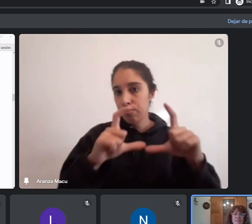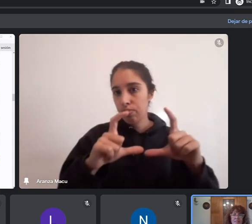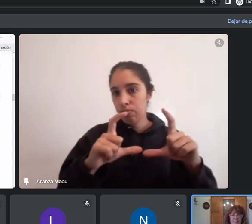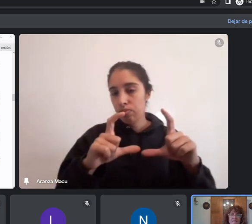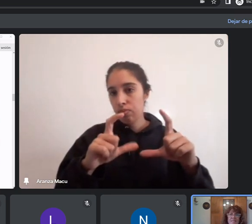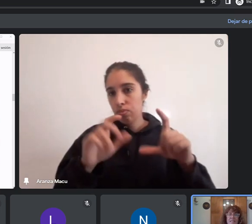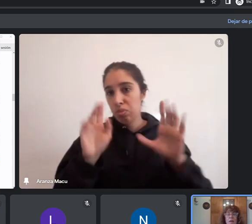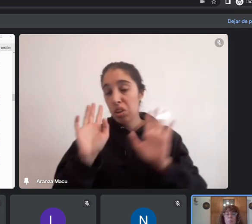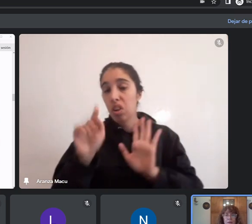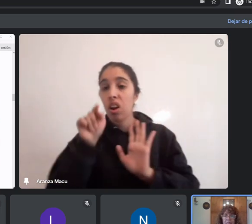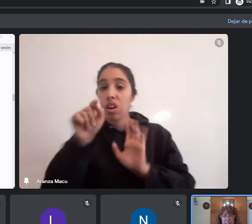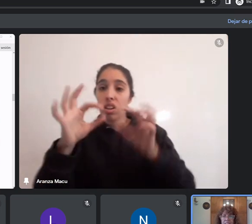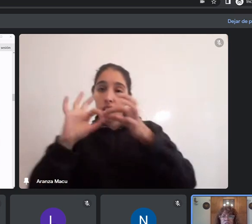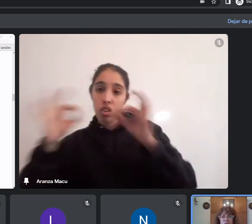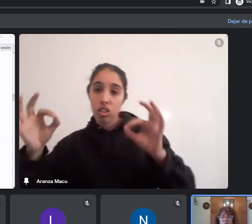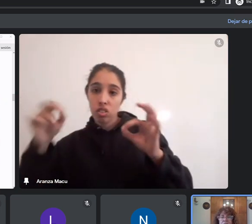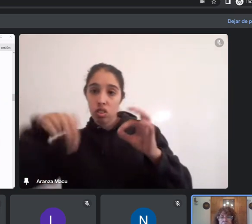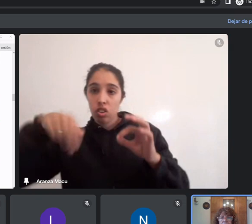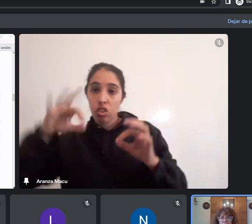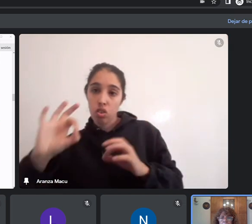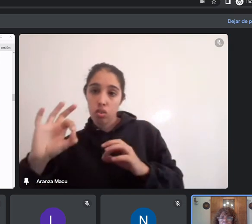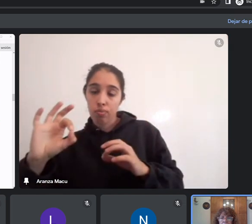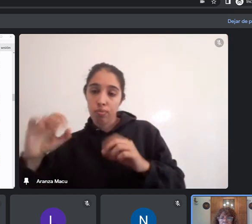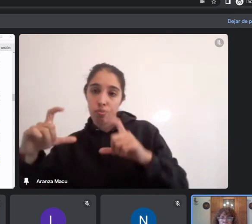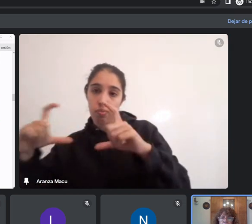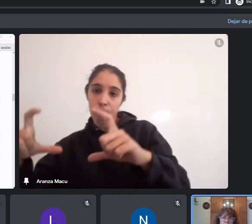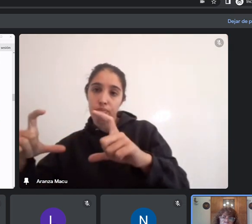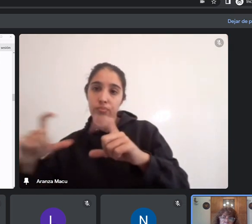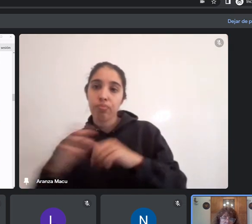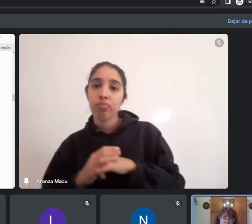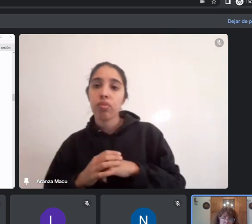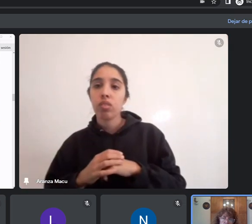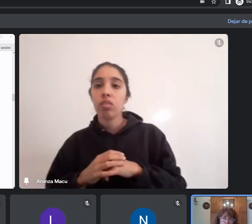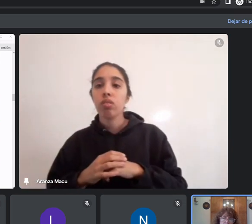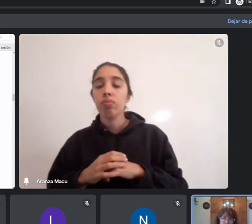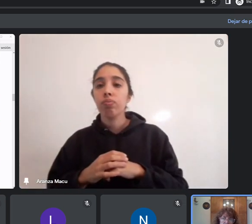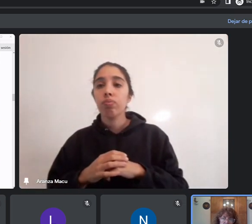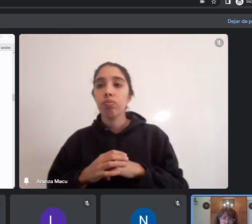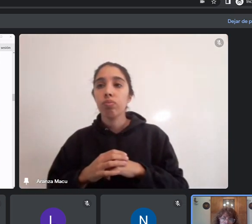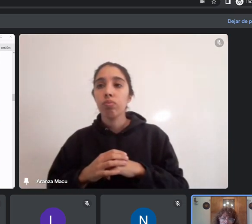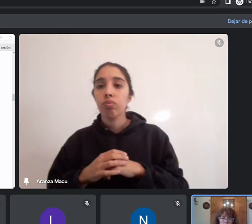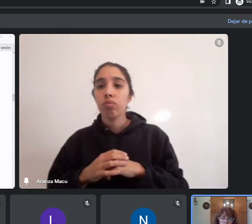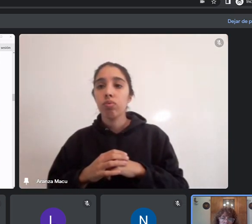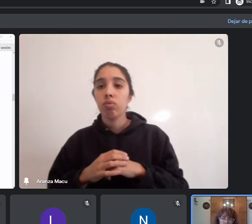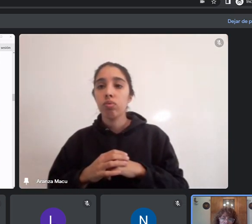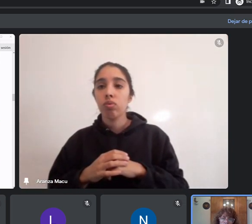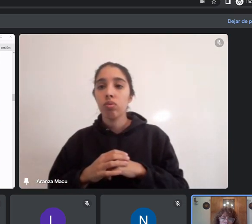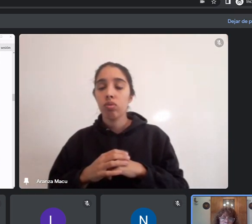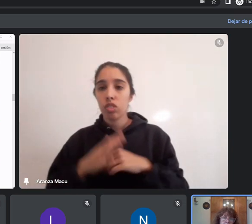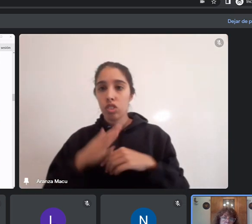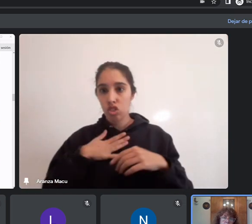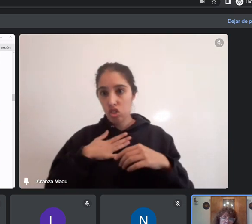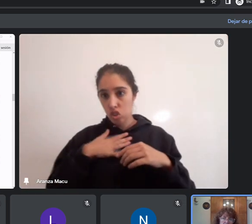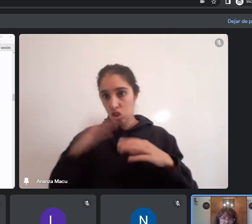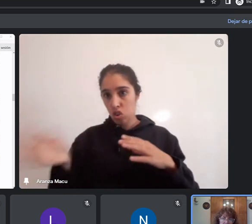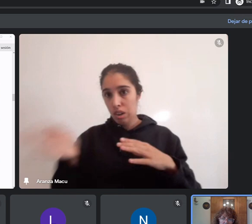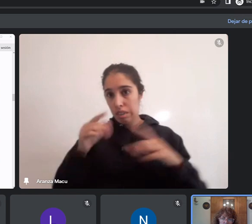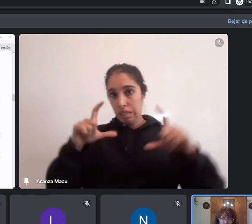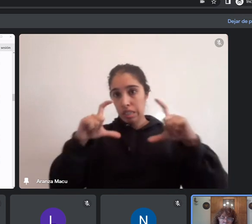Sí, respuestas entonces. Bien, todo esto no lo encerré. ¿Por qué? Porque no hay ahí en la primera parte